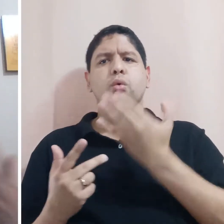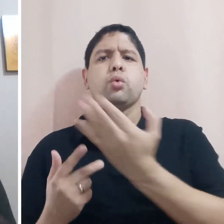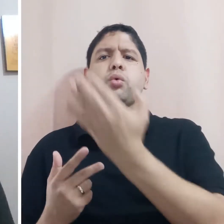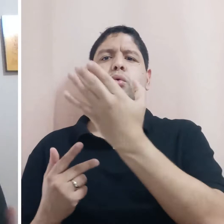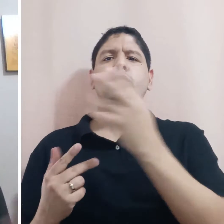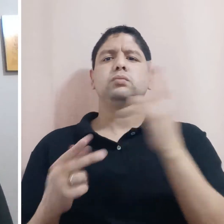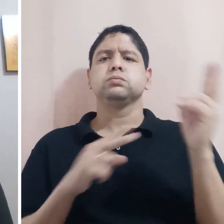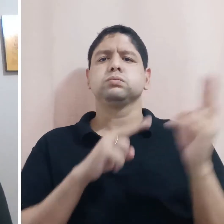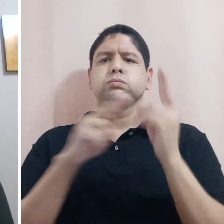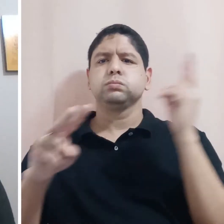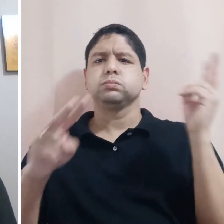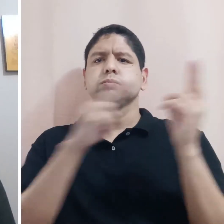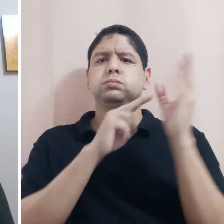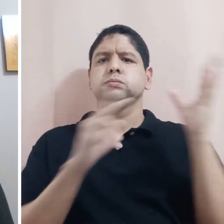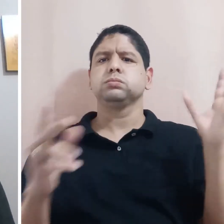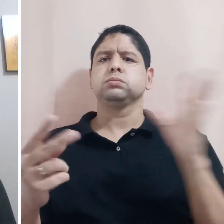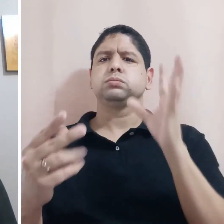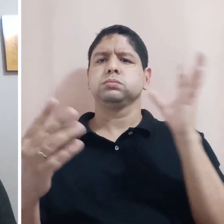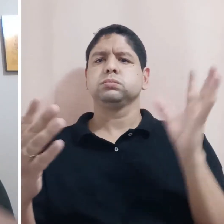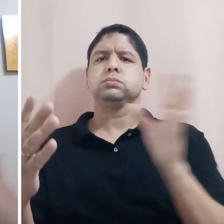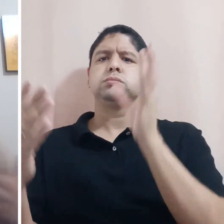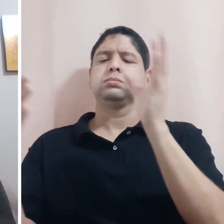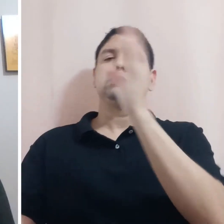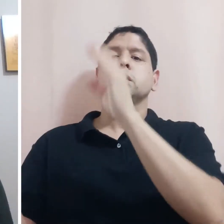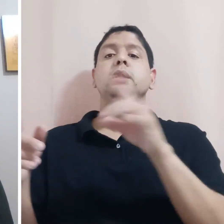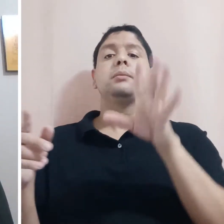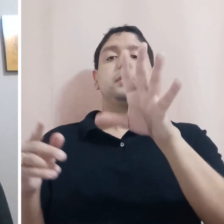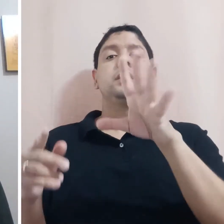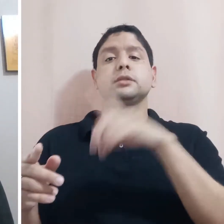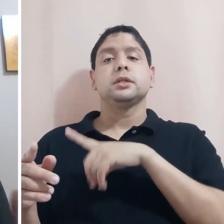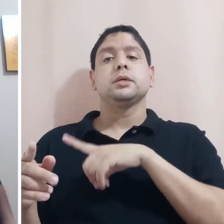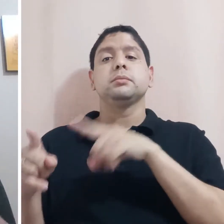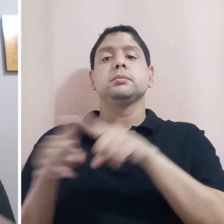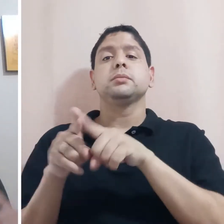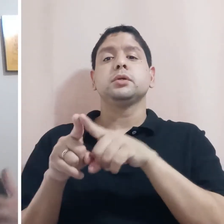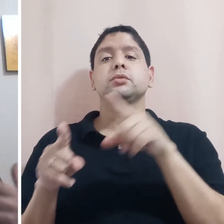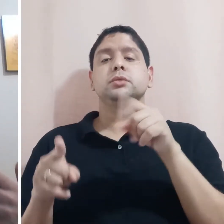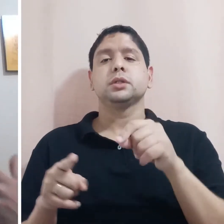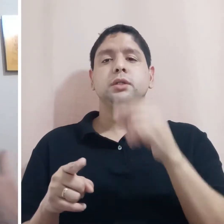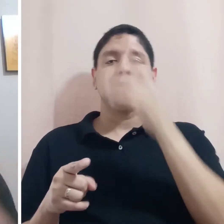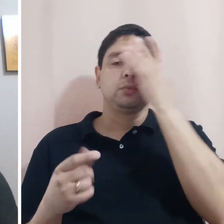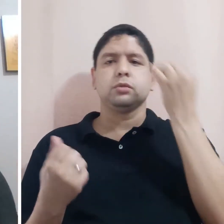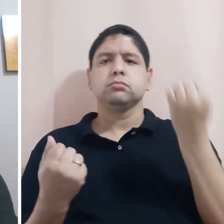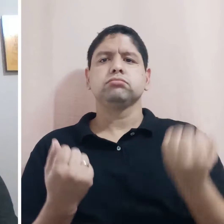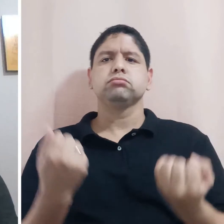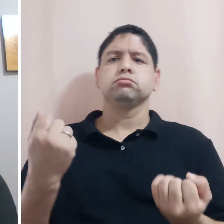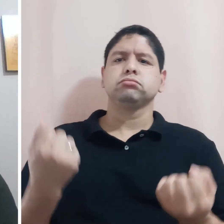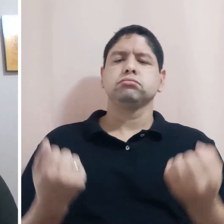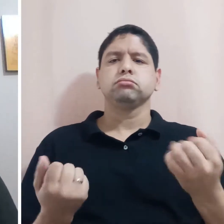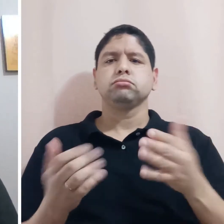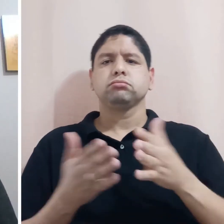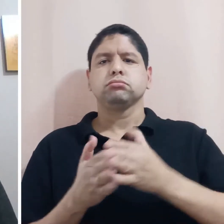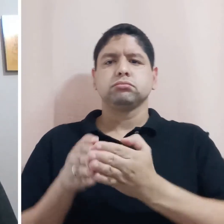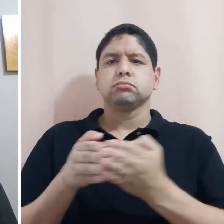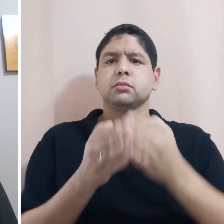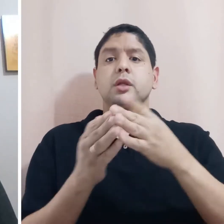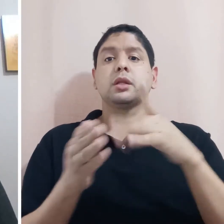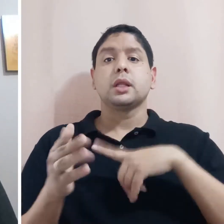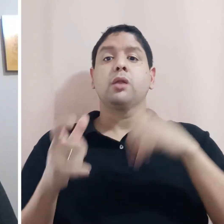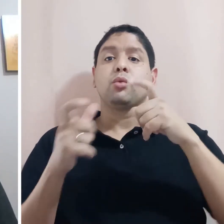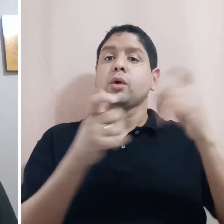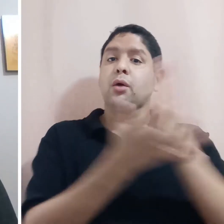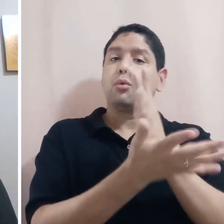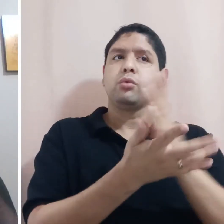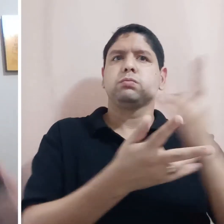muitas vezes acabavam levando ao naufrágio. Existem correntes marítimas que muitas vezes acabavam levando esses navios, né, para